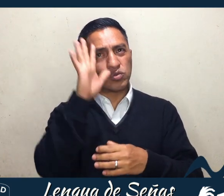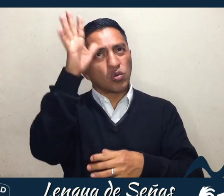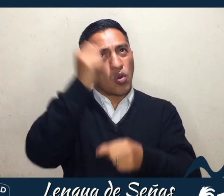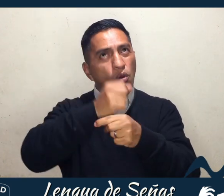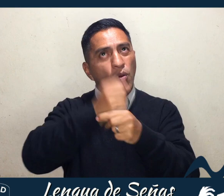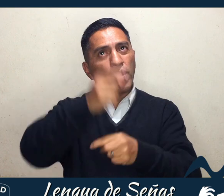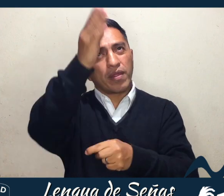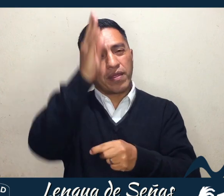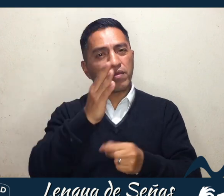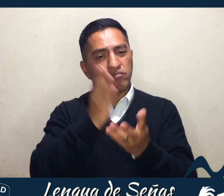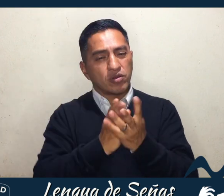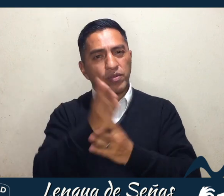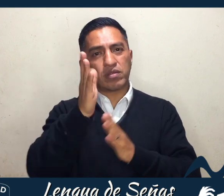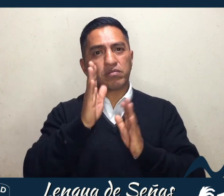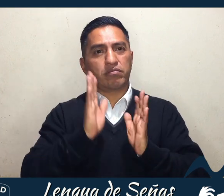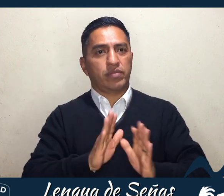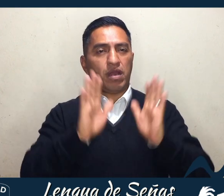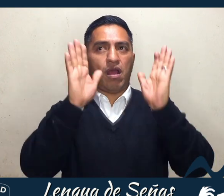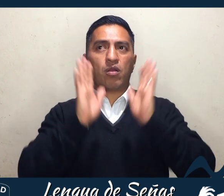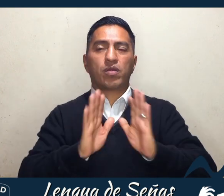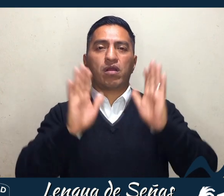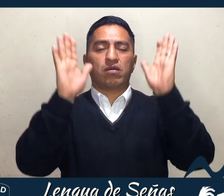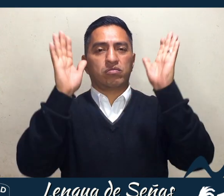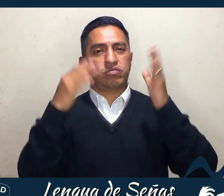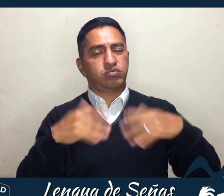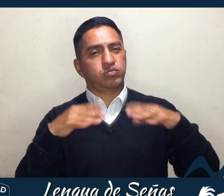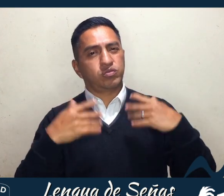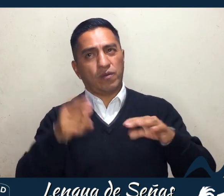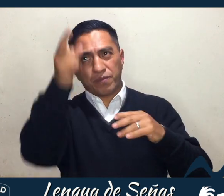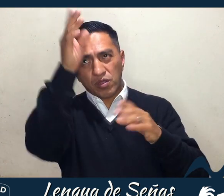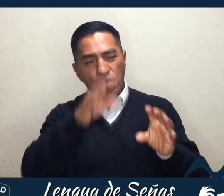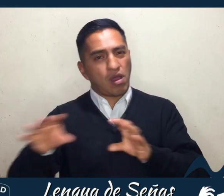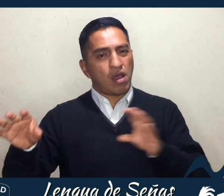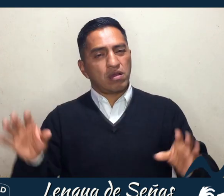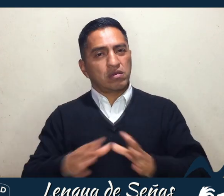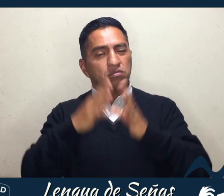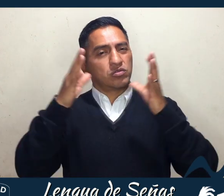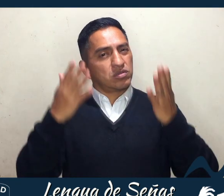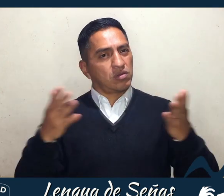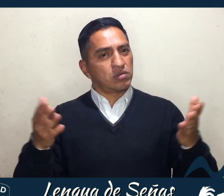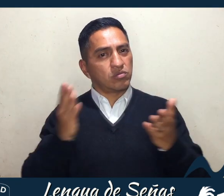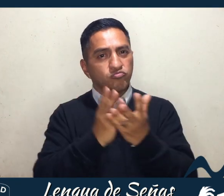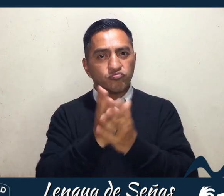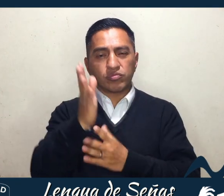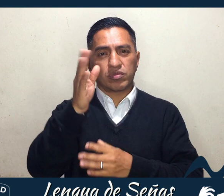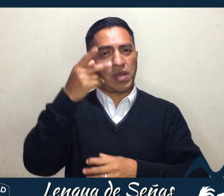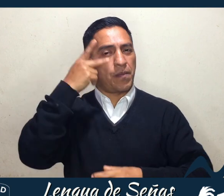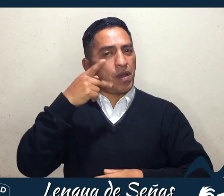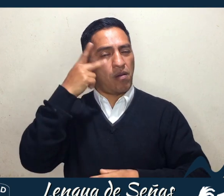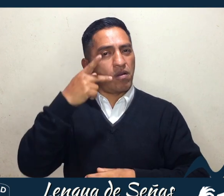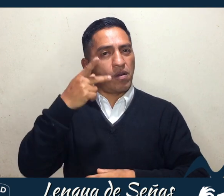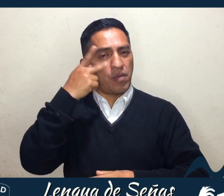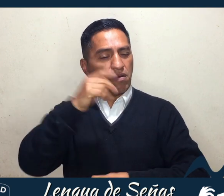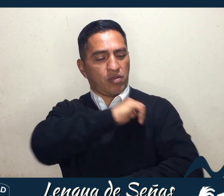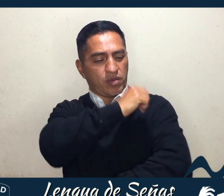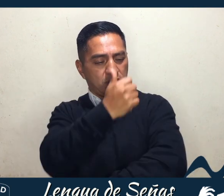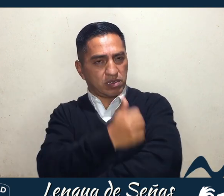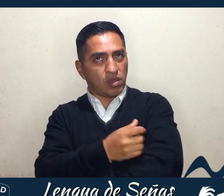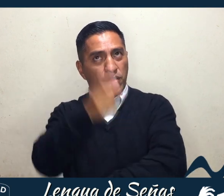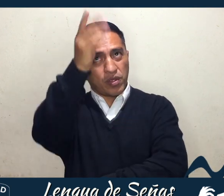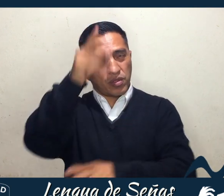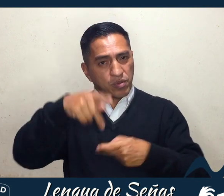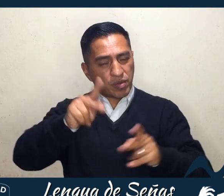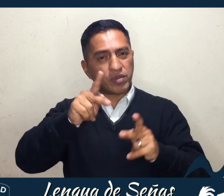de Dios a través de obras milagrosas que Dios hizo a través de Pablo, quien había sido autorizado por